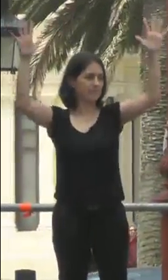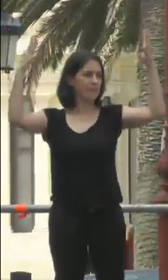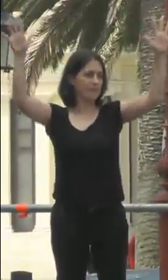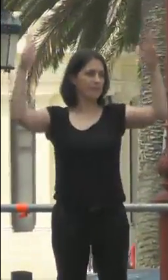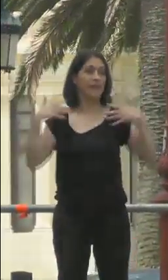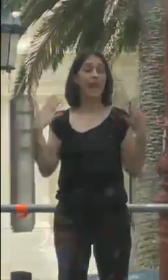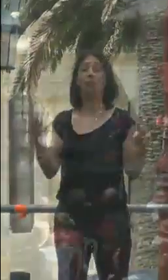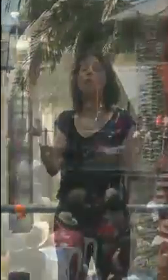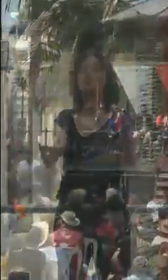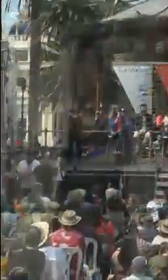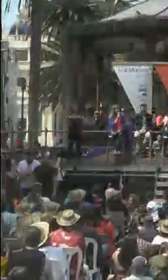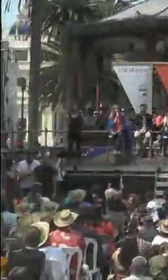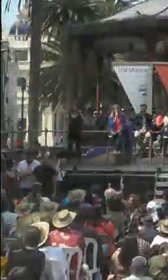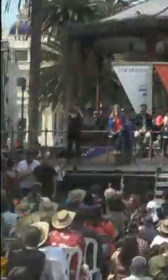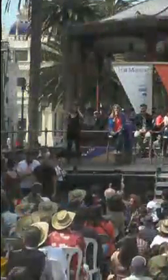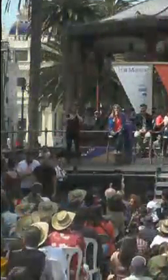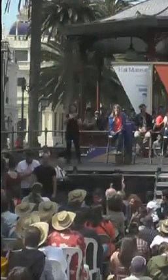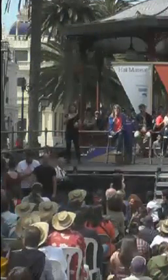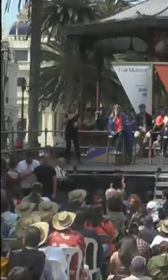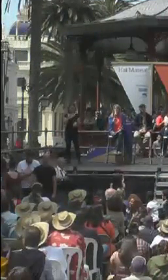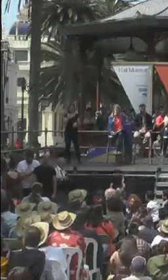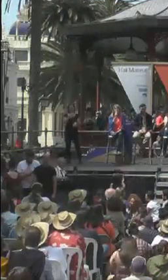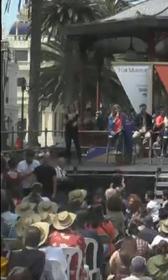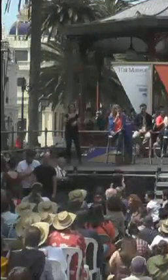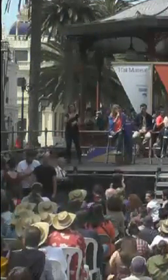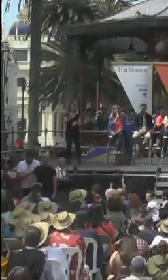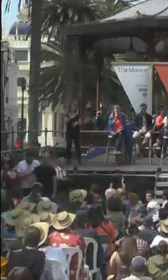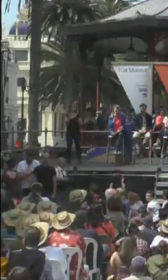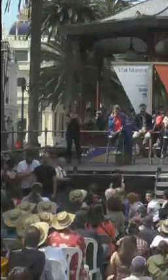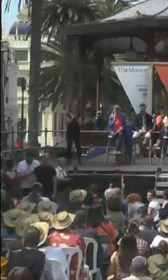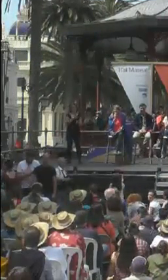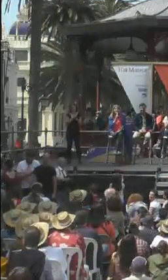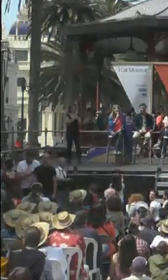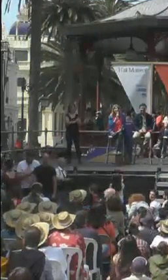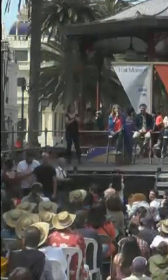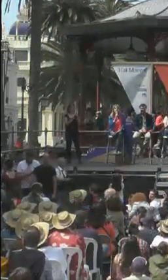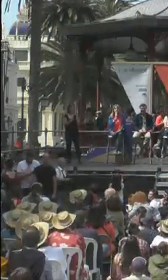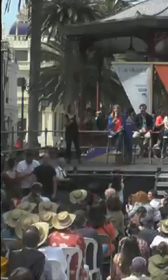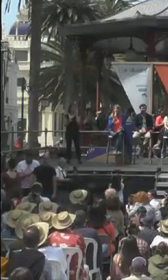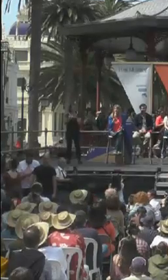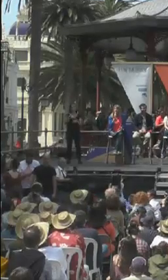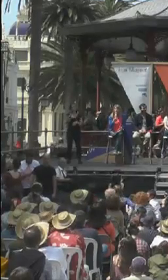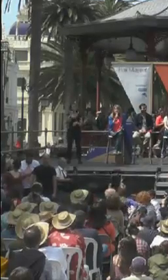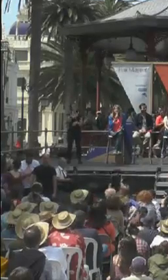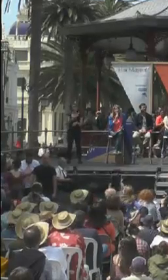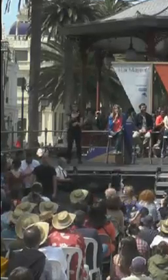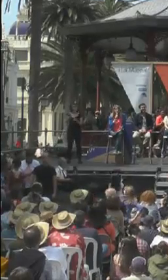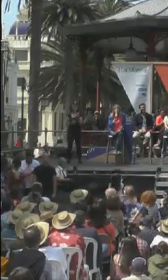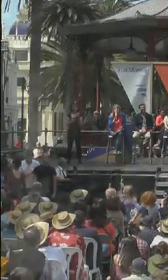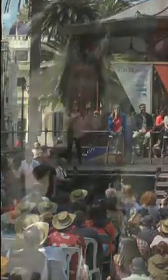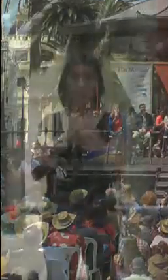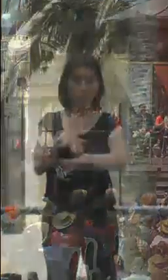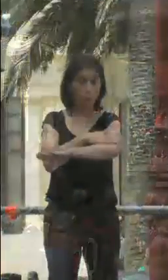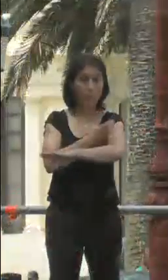E para finalizar, e deixarlle tempo aos demais compañeros e compañeiras, simplemente decir que gracias a estes